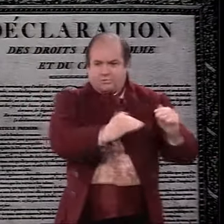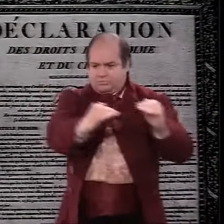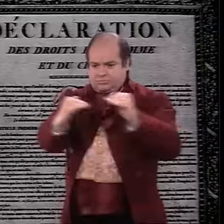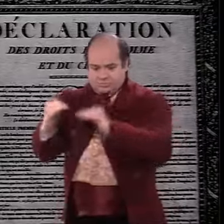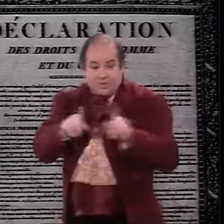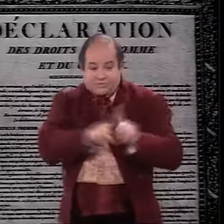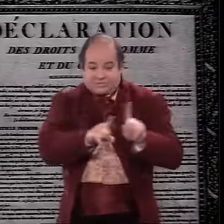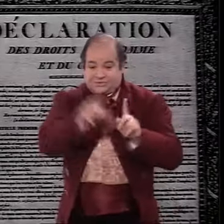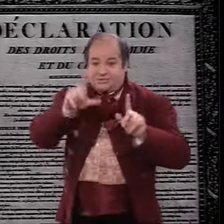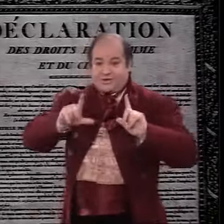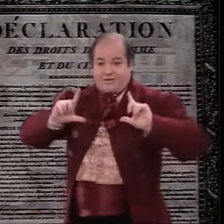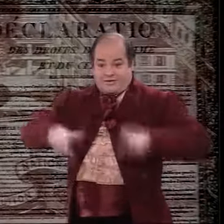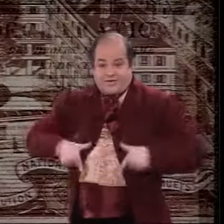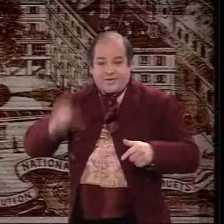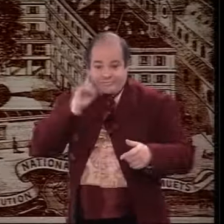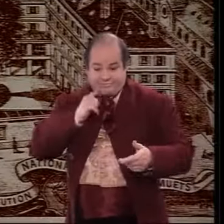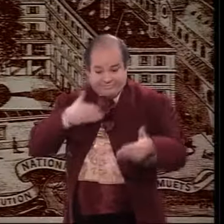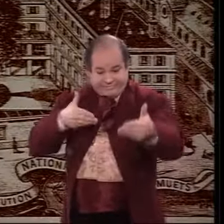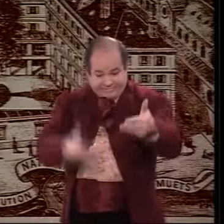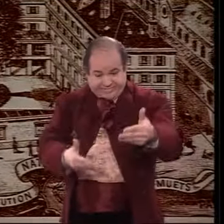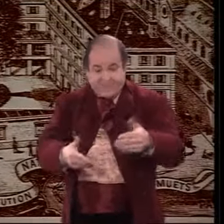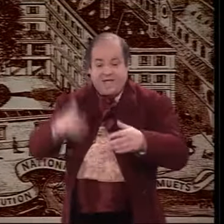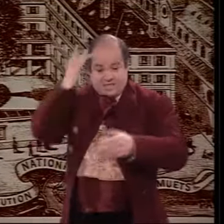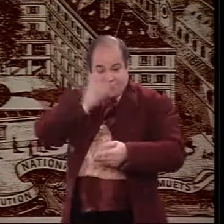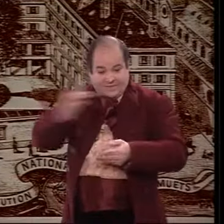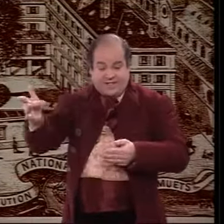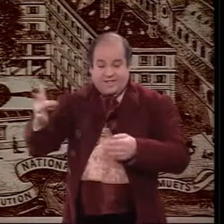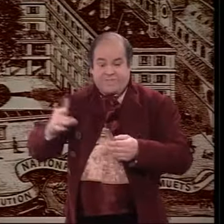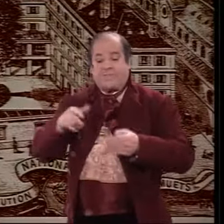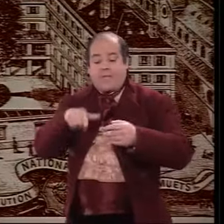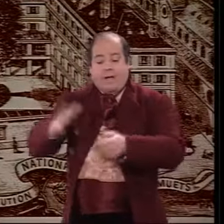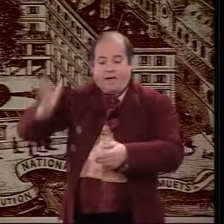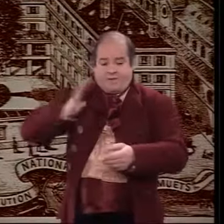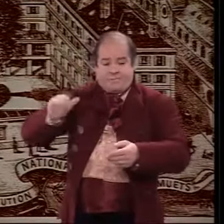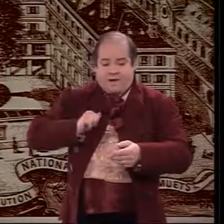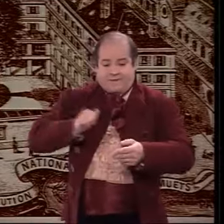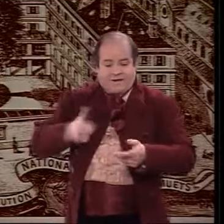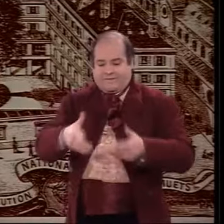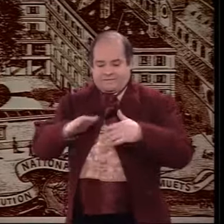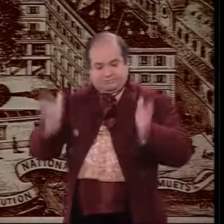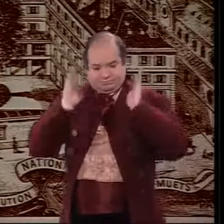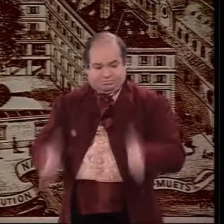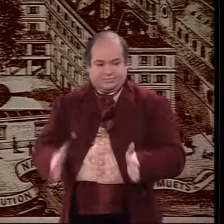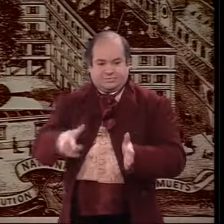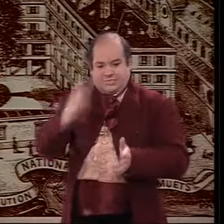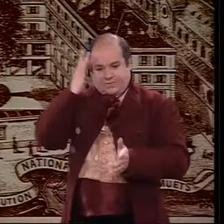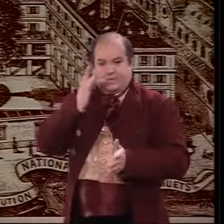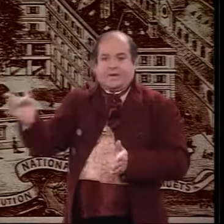été proclamée. C'est pendant cette période que l'école des jeunes sourds, qui était une institution privée, se transforma